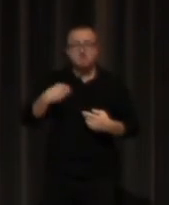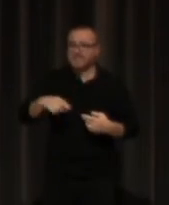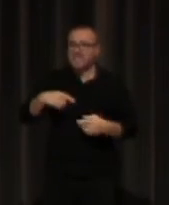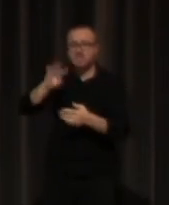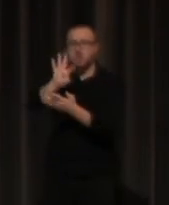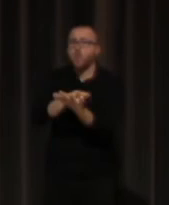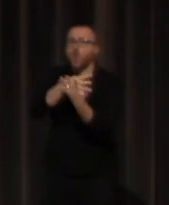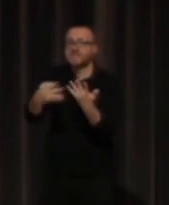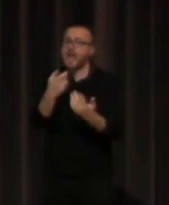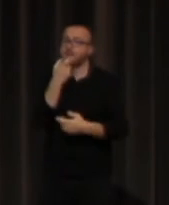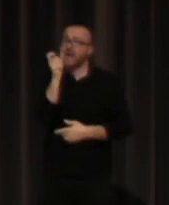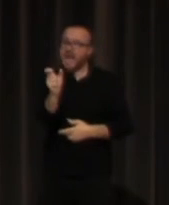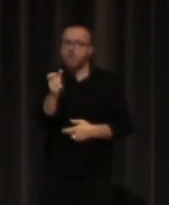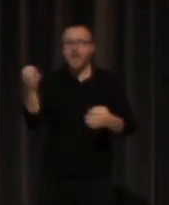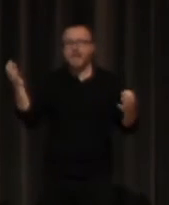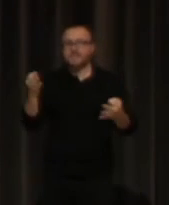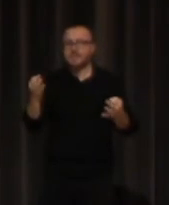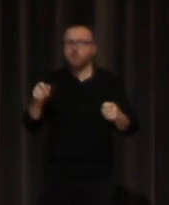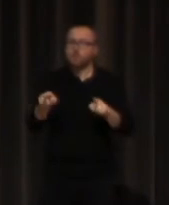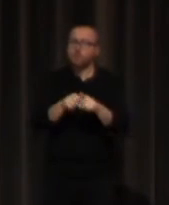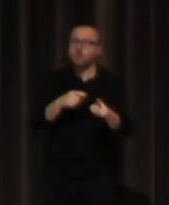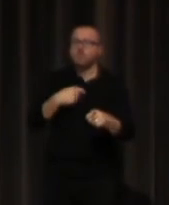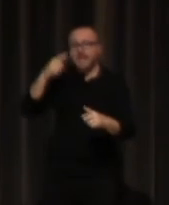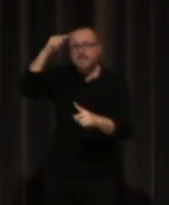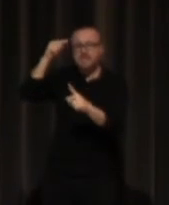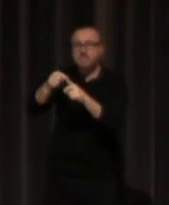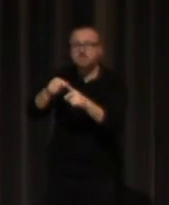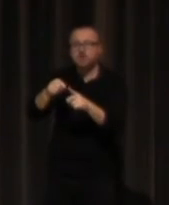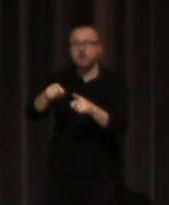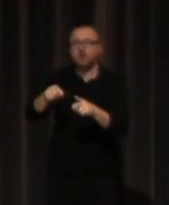o les paraules poètiques es pot dir que són les fletxes